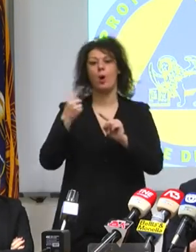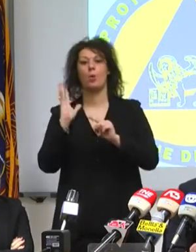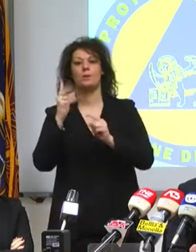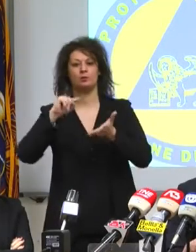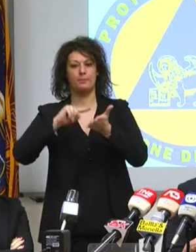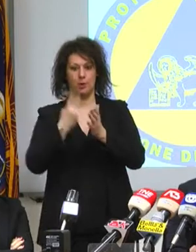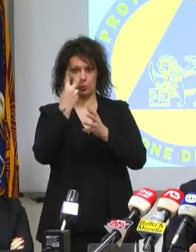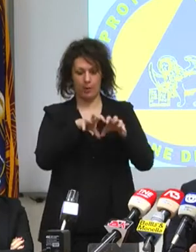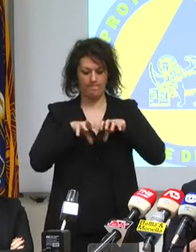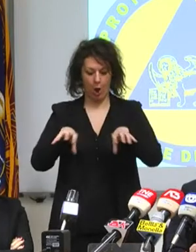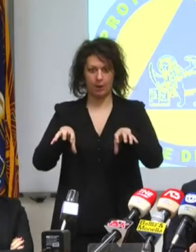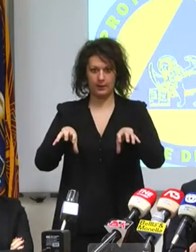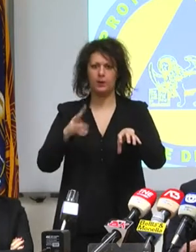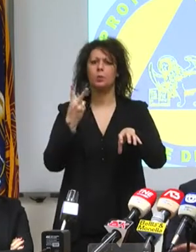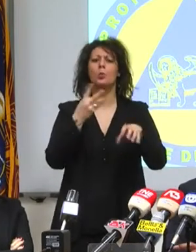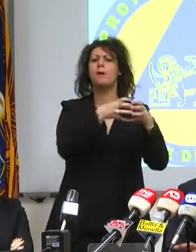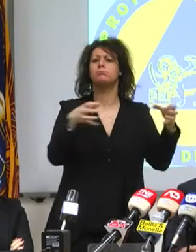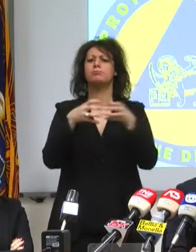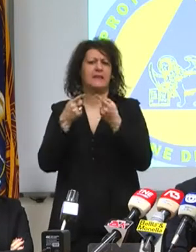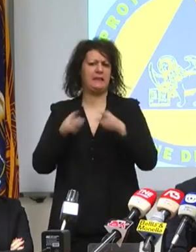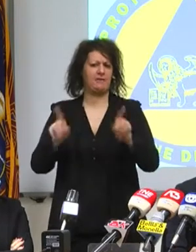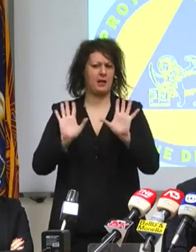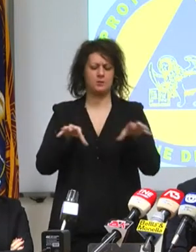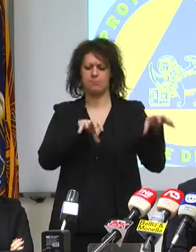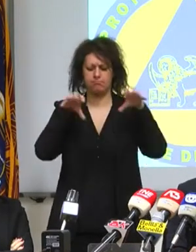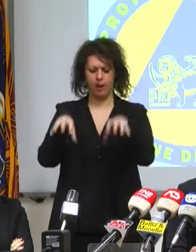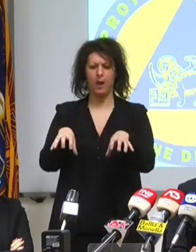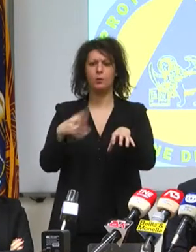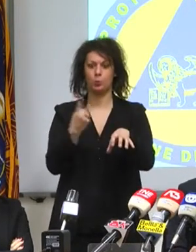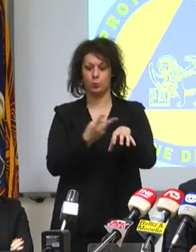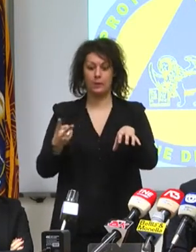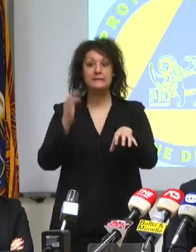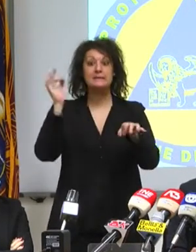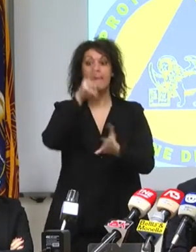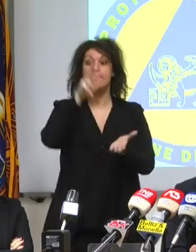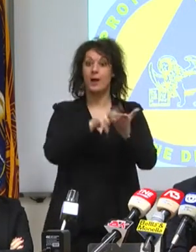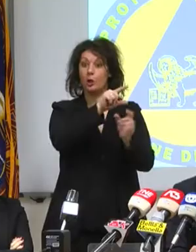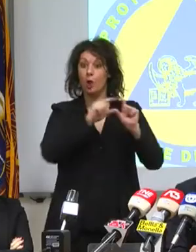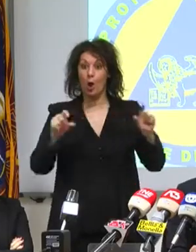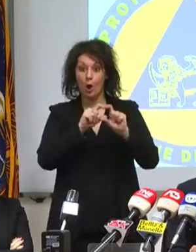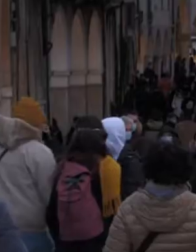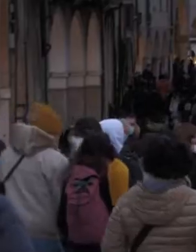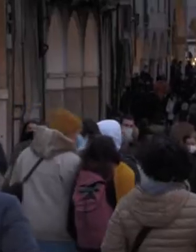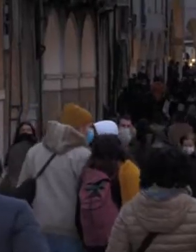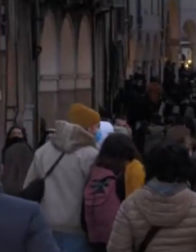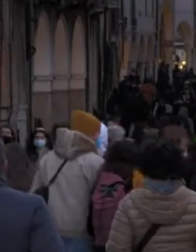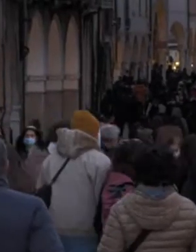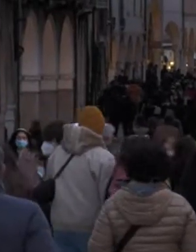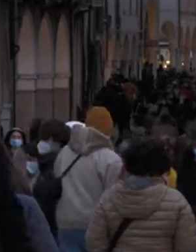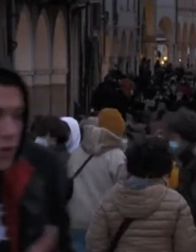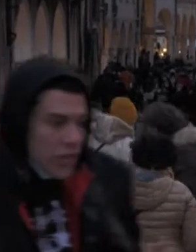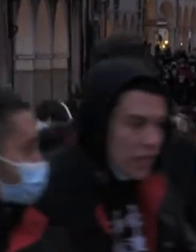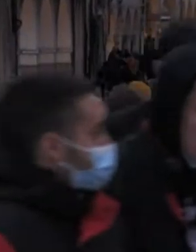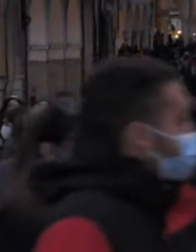intermediari diversi differenti e distinti una regione un paese non può girarsi dall'altra